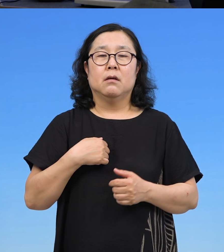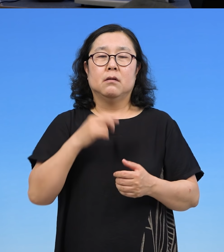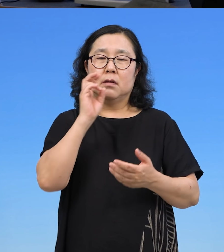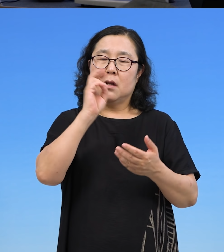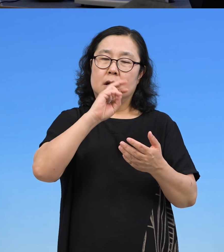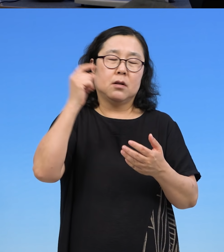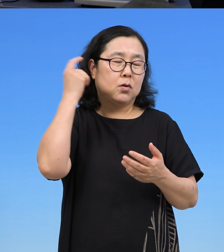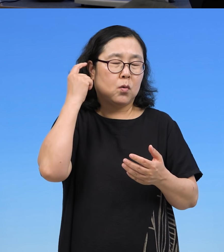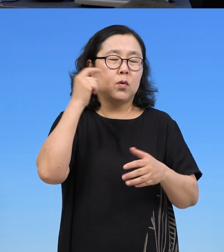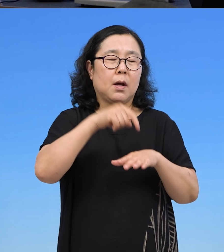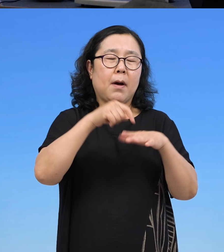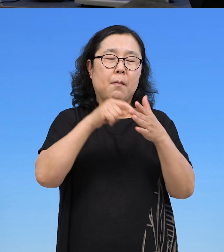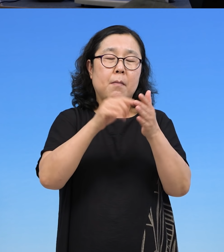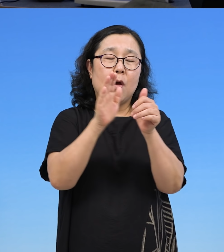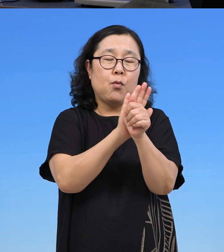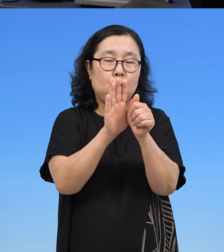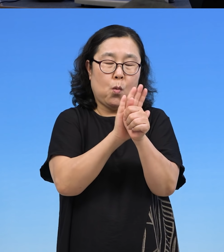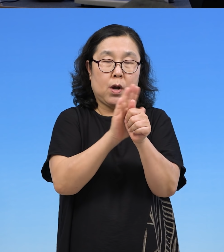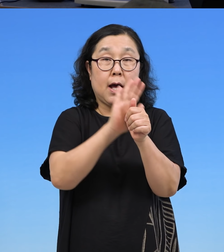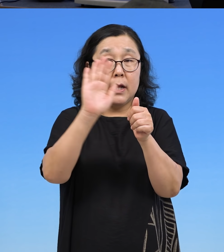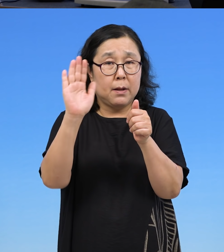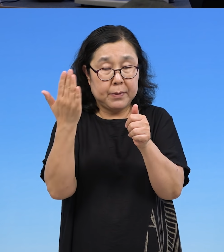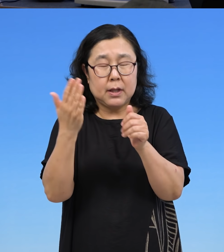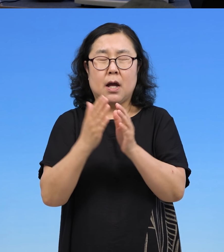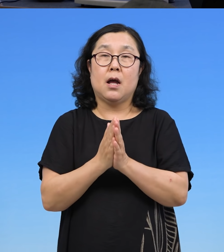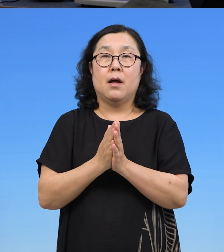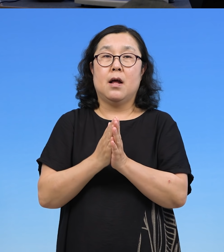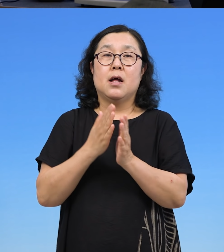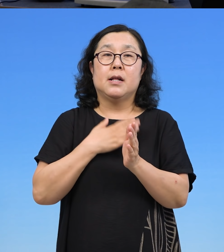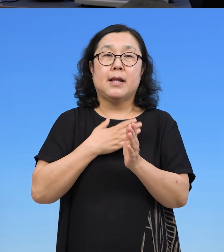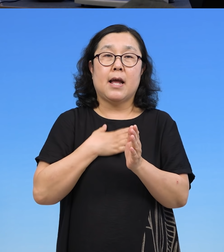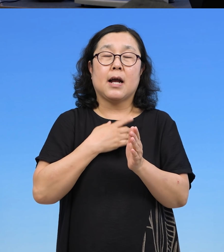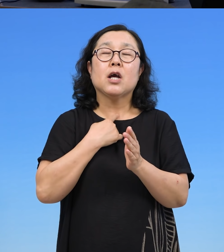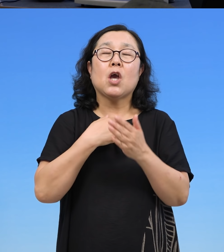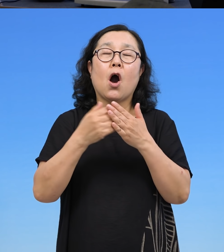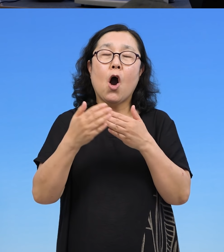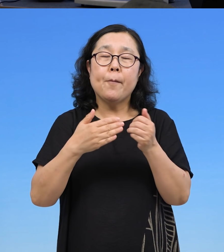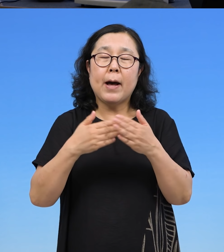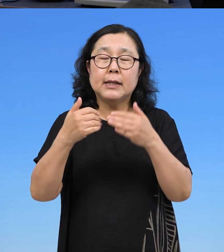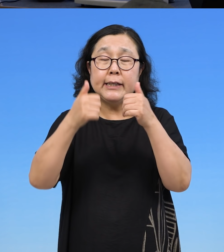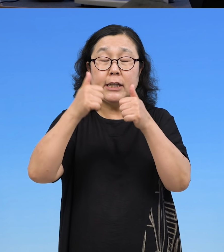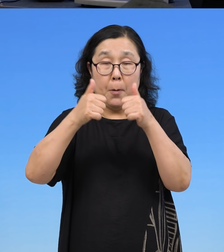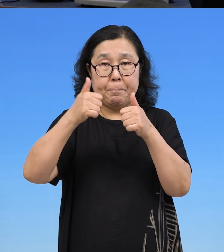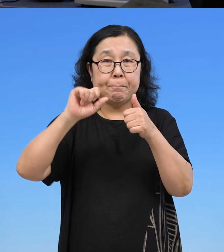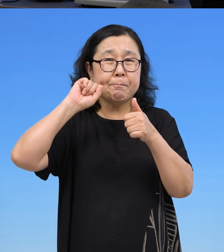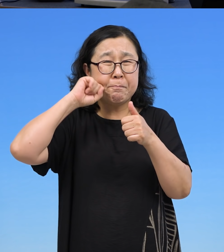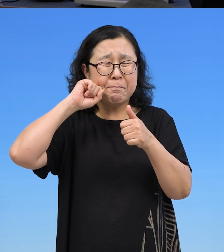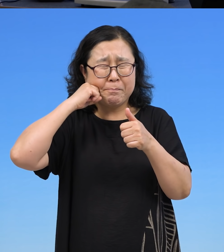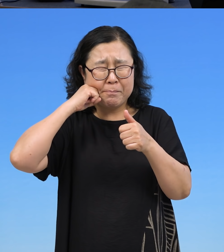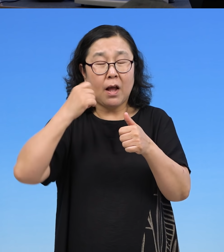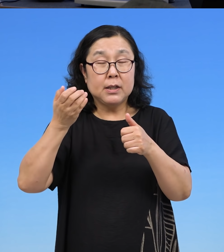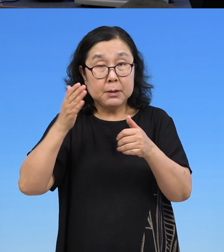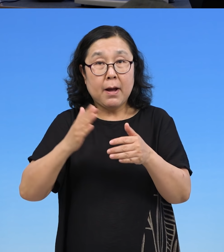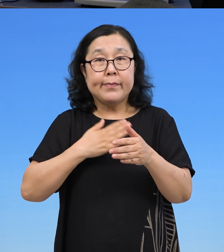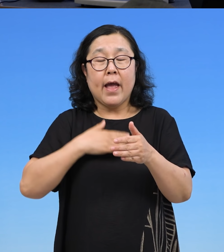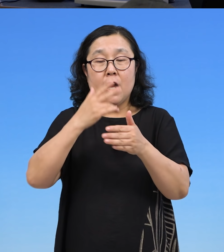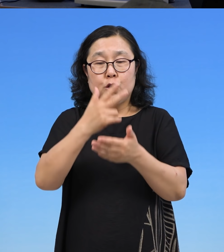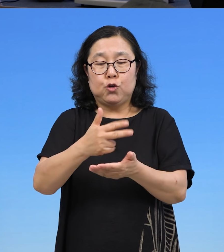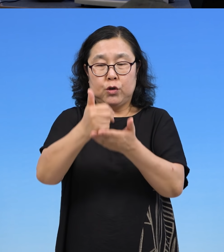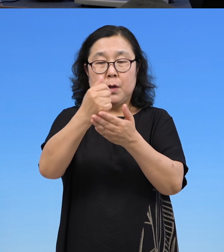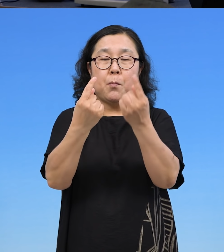위로가 되는지는 모르겠습니다 내가 겪는 시험이 어렵고 힘겨워도 내 주님보다 크지 않네 이